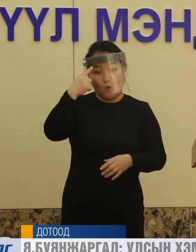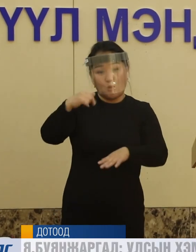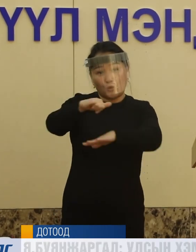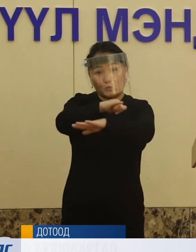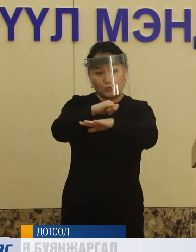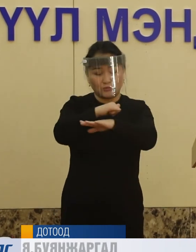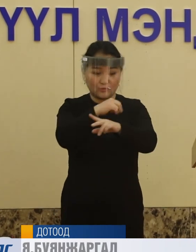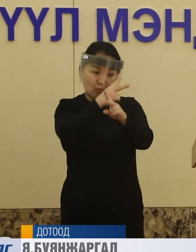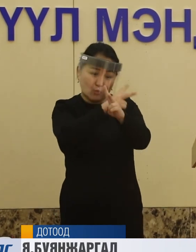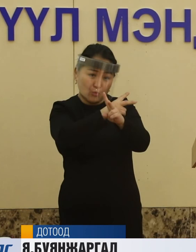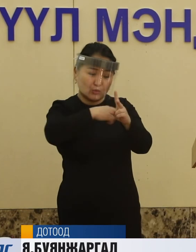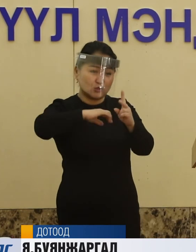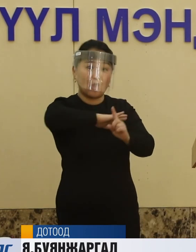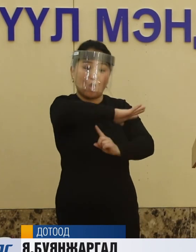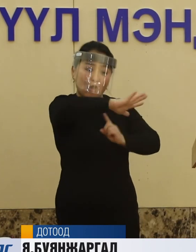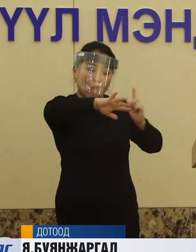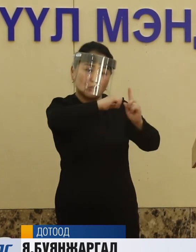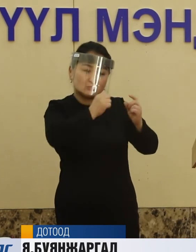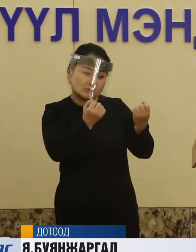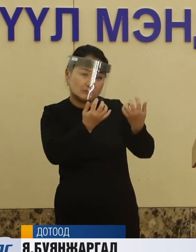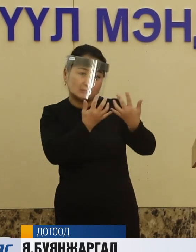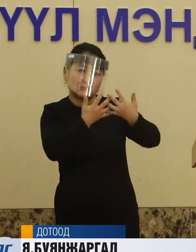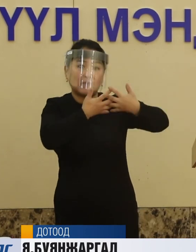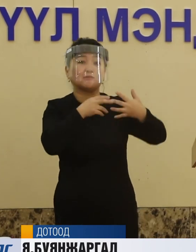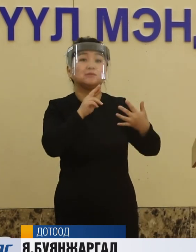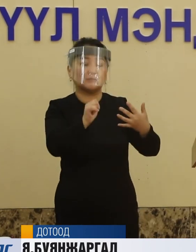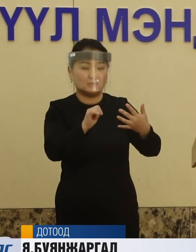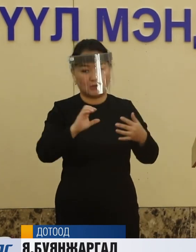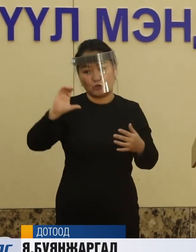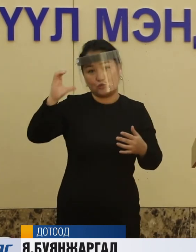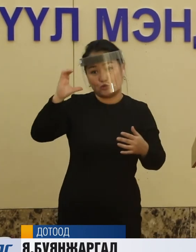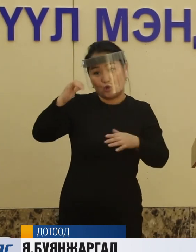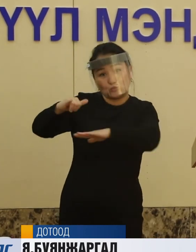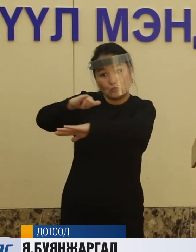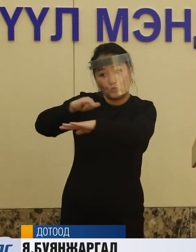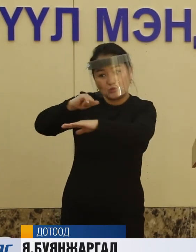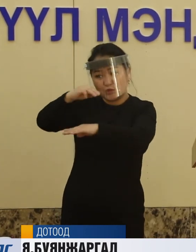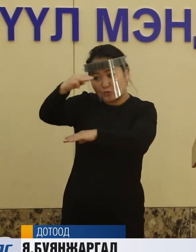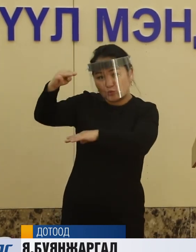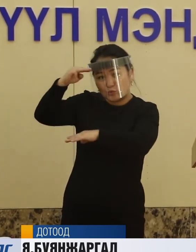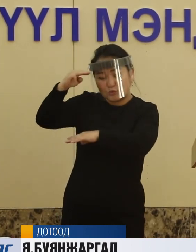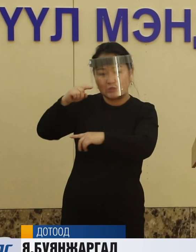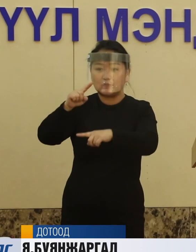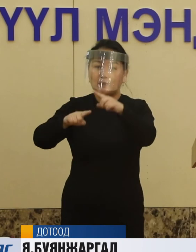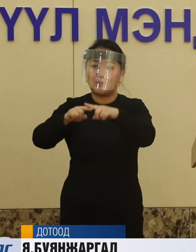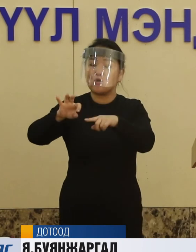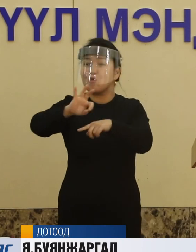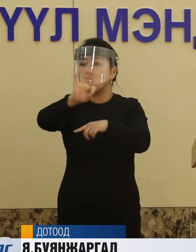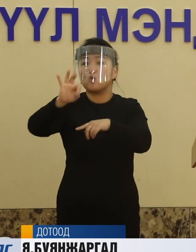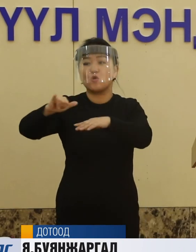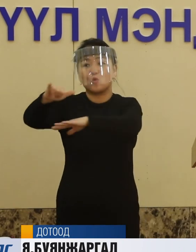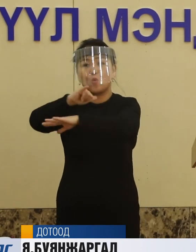хууль эрх зүйн орчинд хэрхэн нийцүүлэх вэ? Мөн бас бүгд найрамдах солонгос улсын туршлага бусад орнуудын сургамж